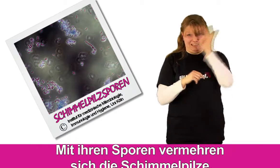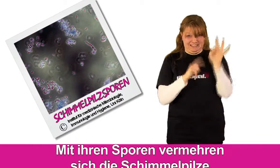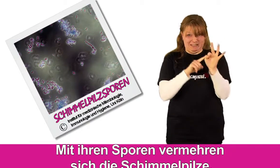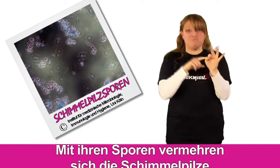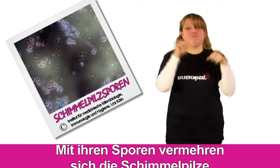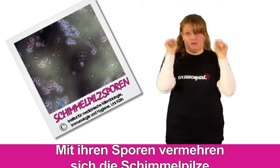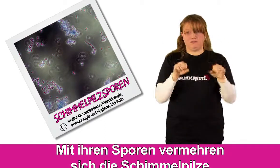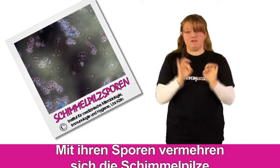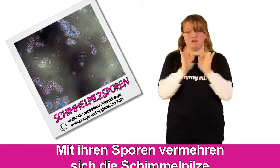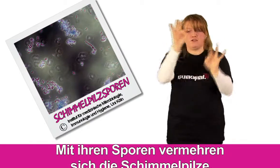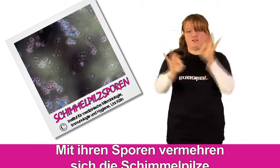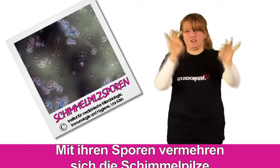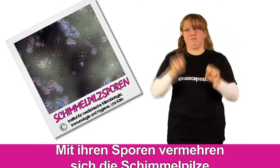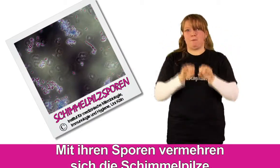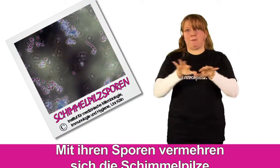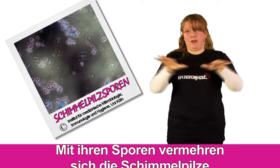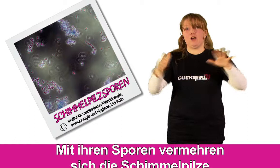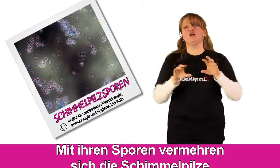Mit ihren Sporen vermehren sich die Schimmelpilze.